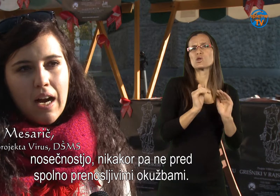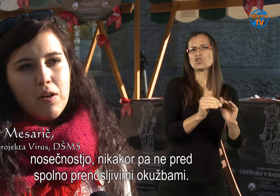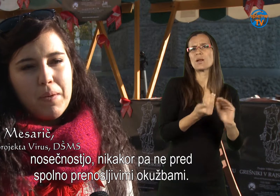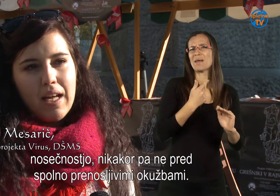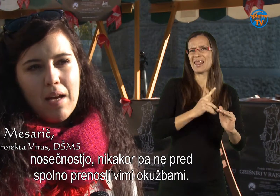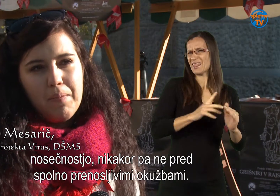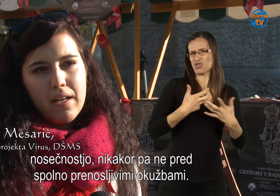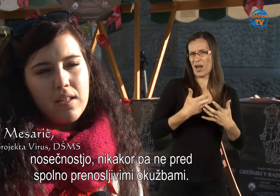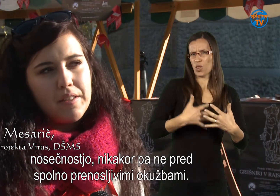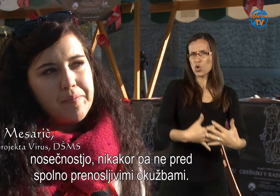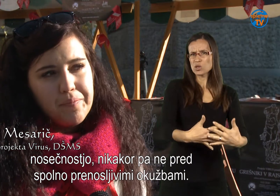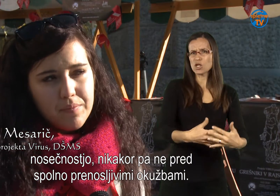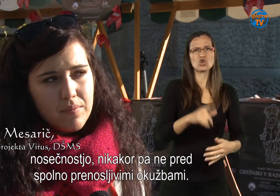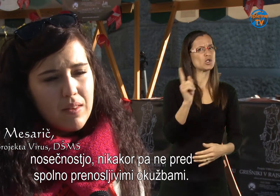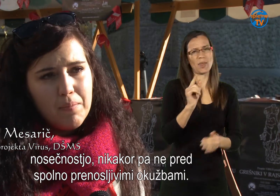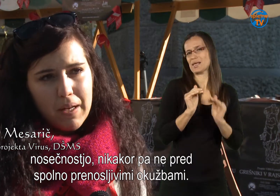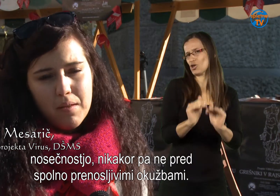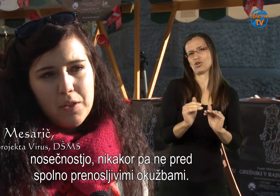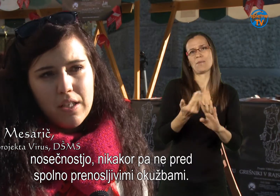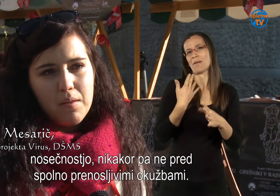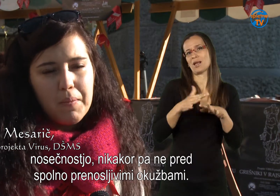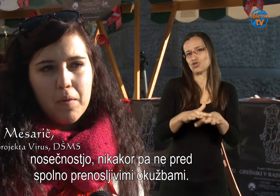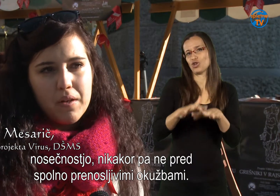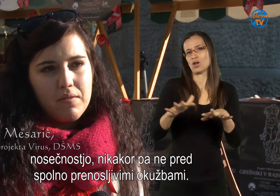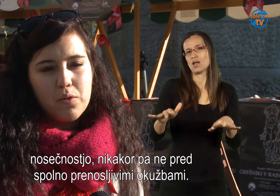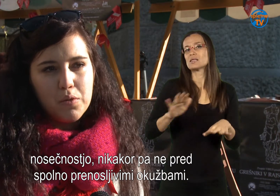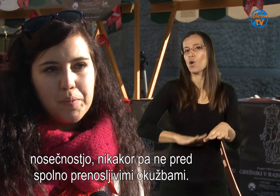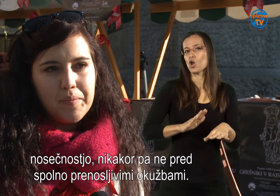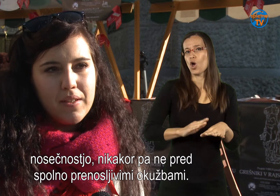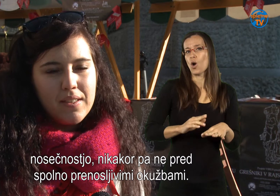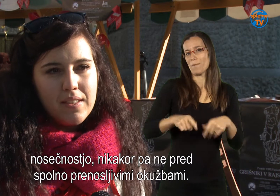nikakor pa ne pred širjenjem spolno prenosljivih okužb.